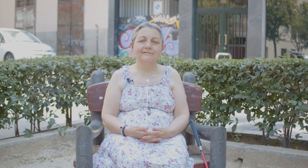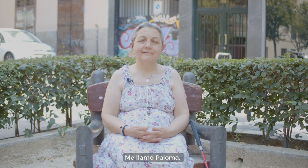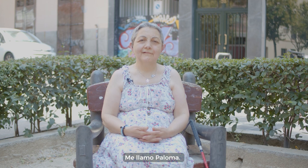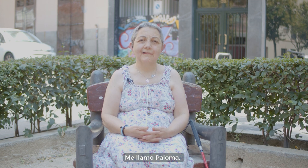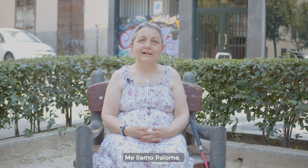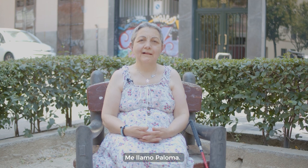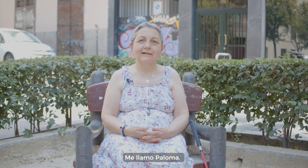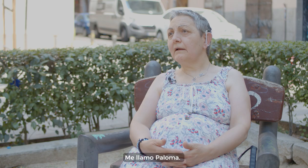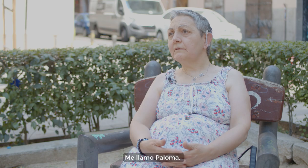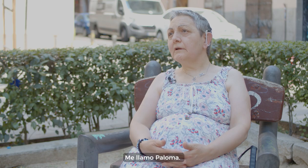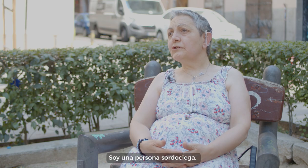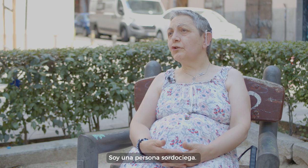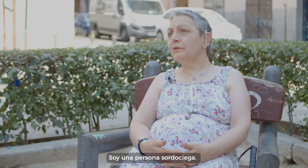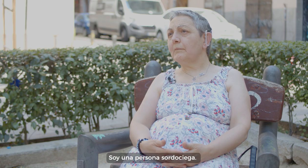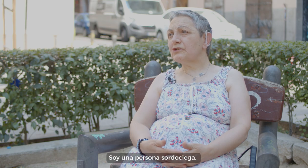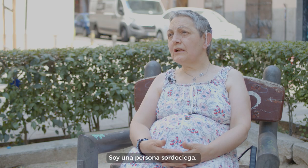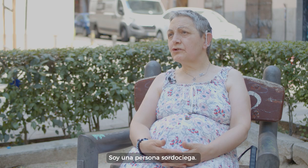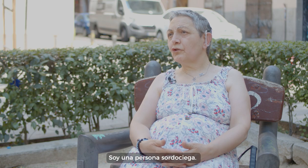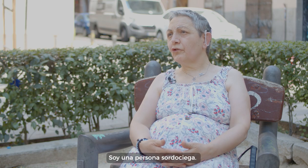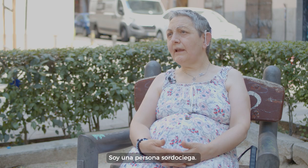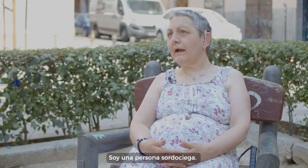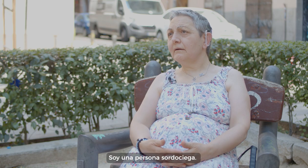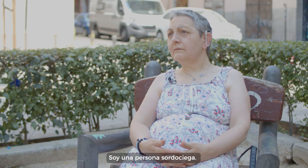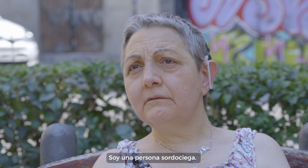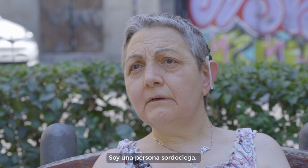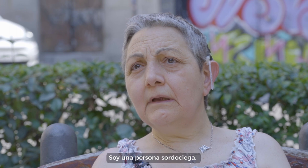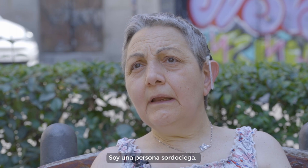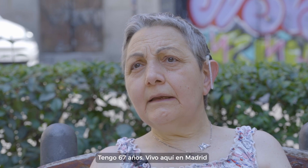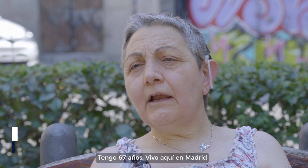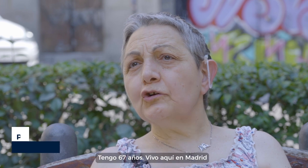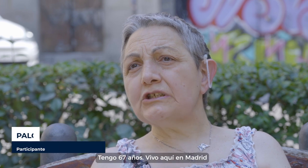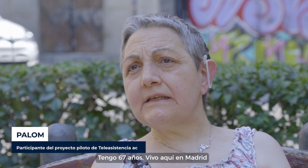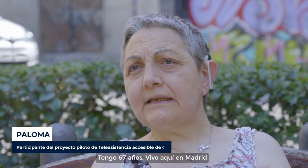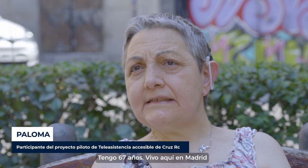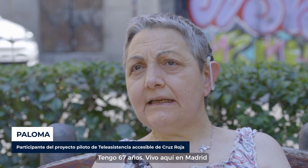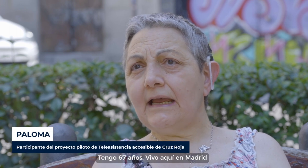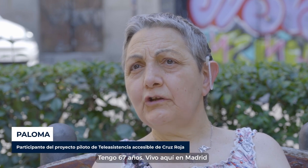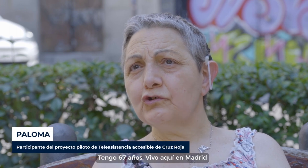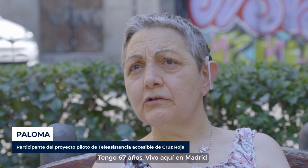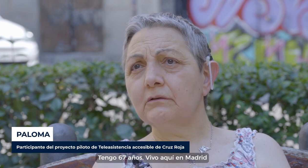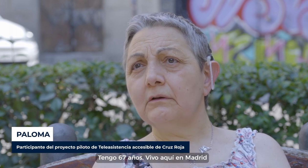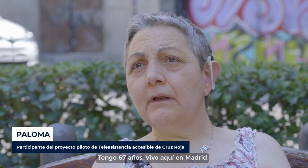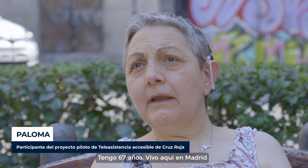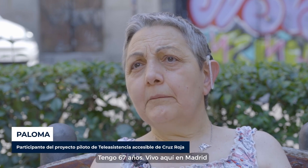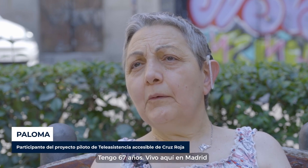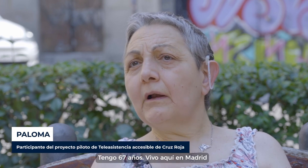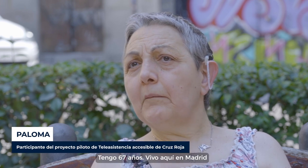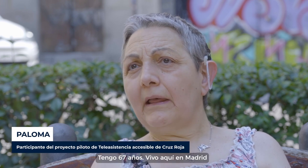Me llamo Paloma, soy una persona sordociega, tengo 67 años, vivo aquí en